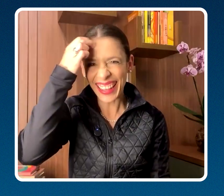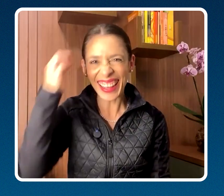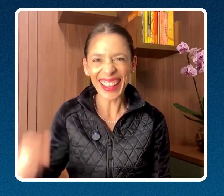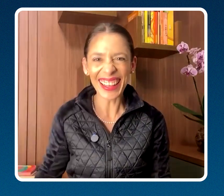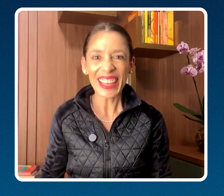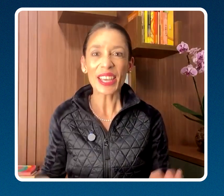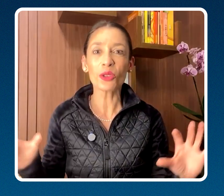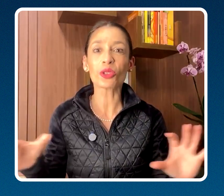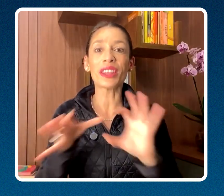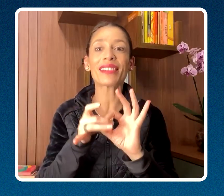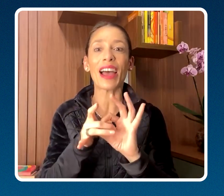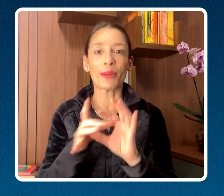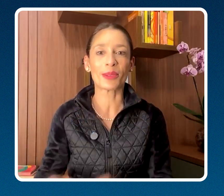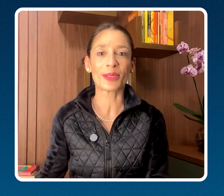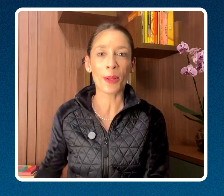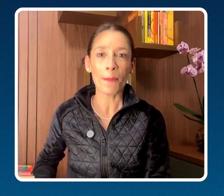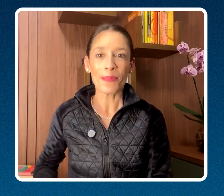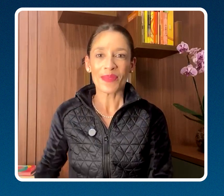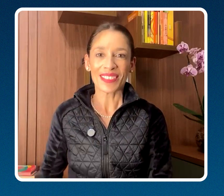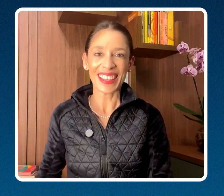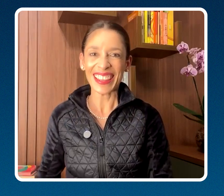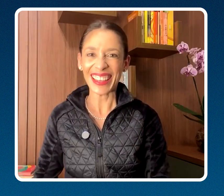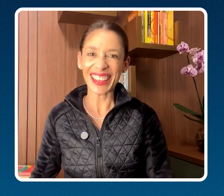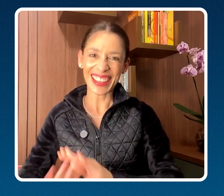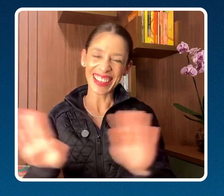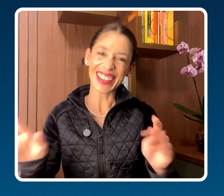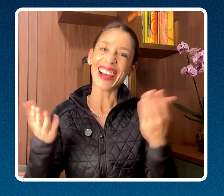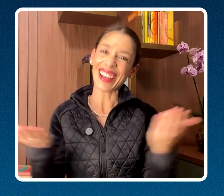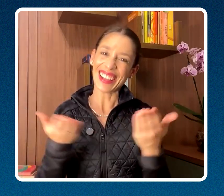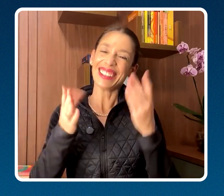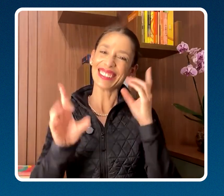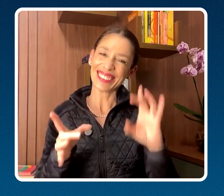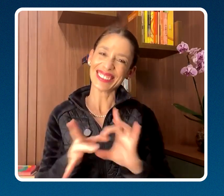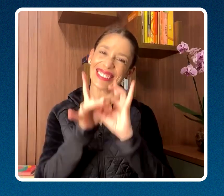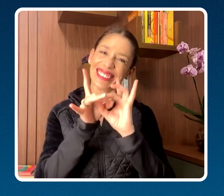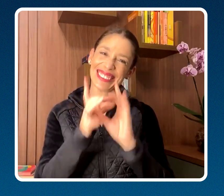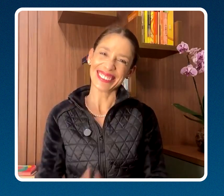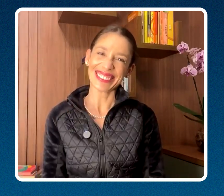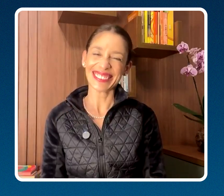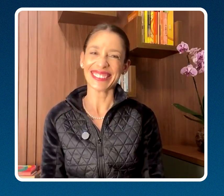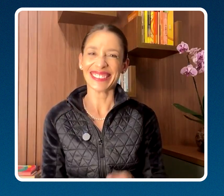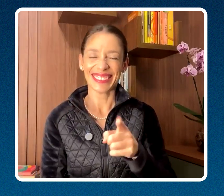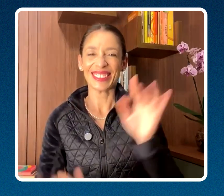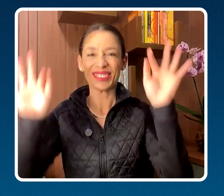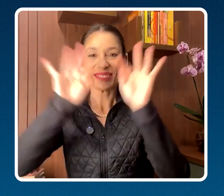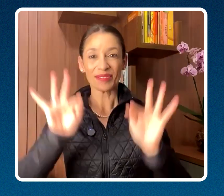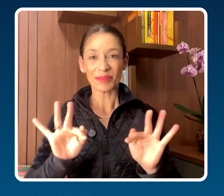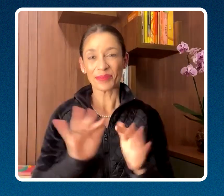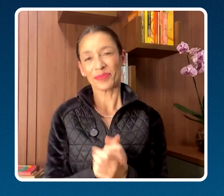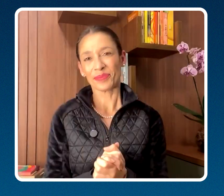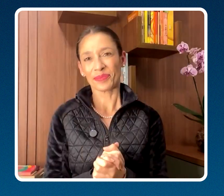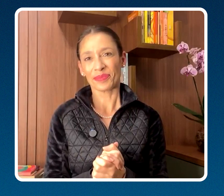Como é, prof? E nos conectados. Sim, nos conectados. E eu estou bem feliz por isso. E uma